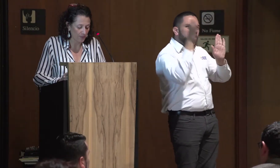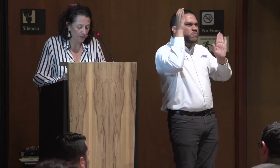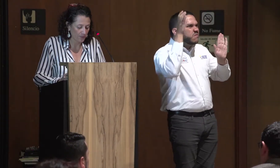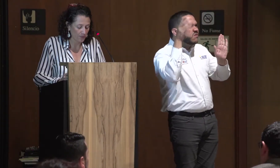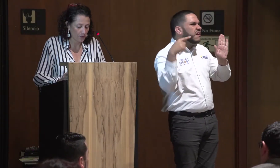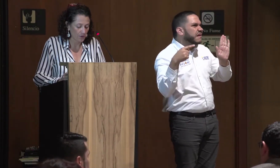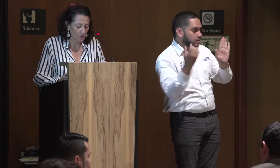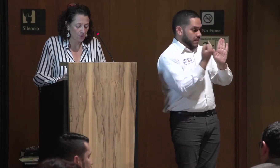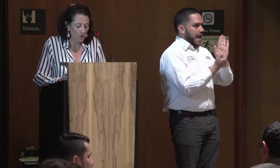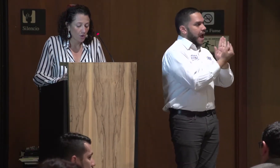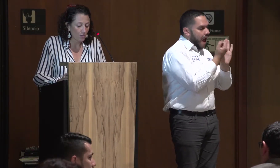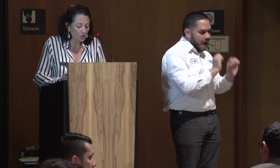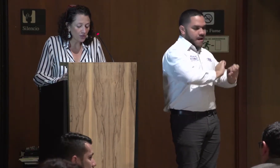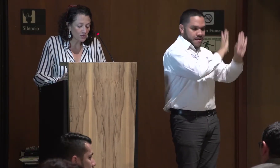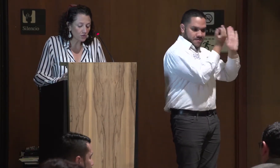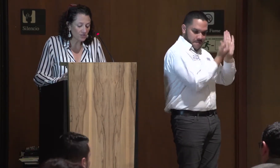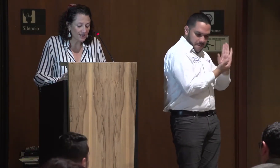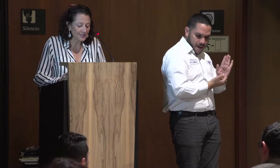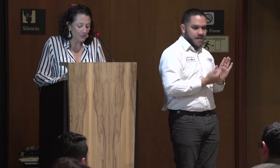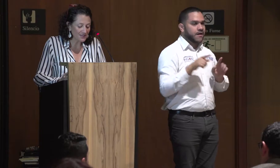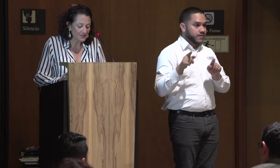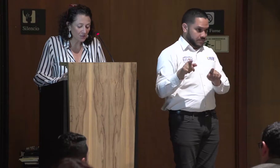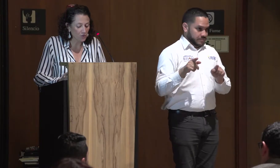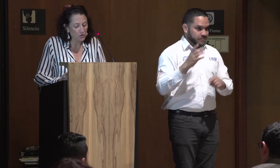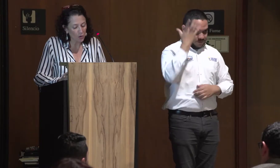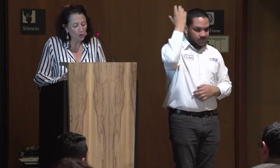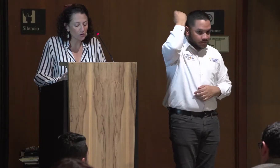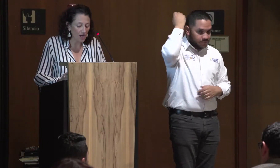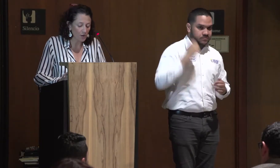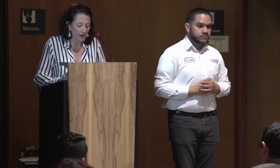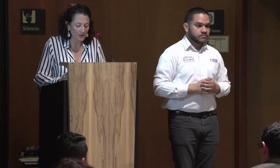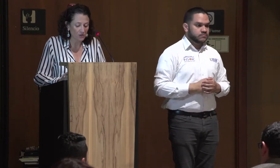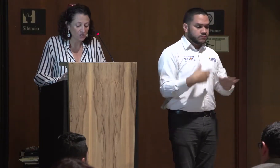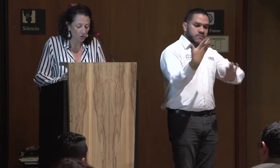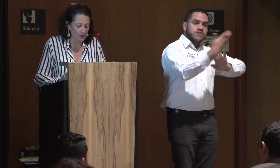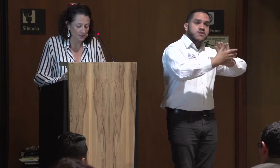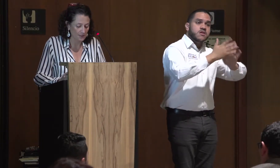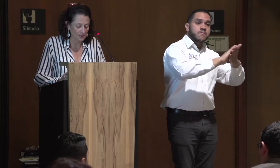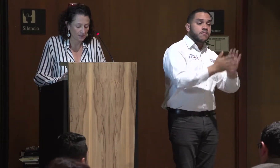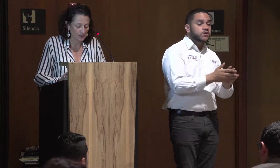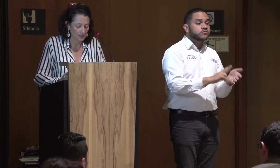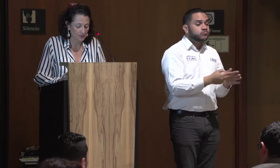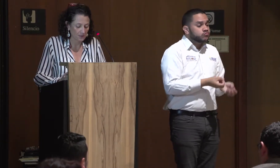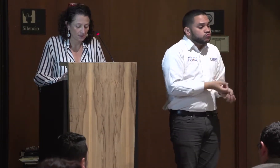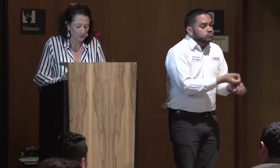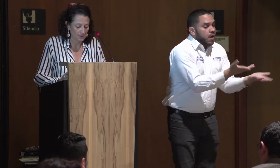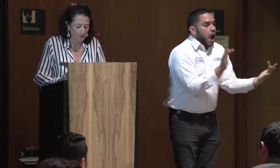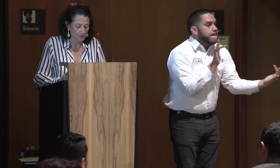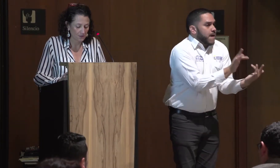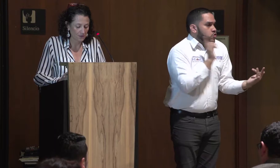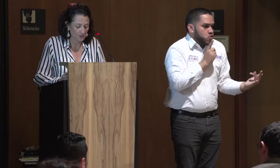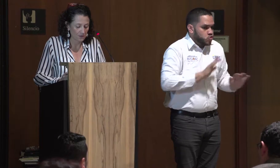glosario. Por todo esto, Señas de Paz no es solo un glosario para personas sordas.